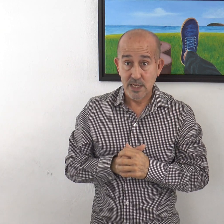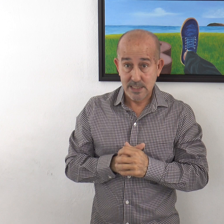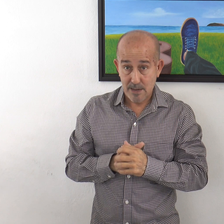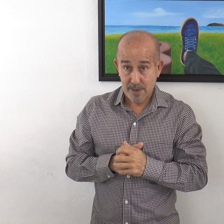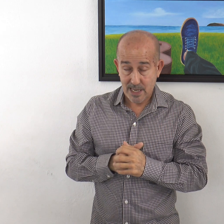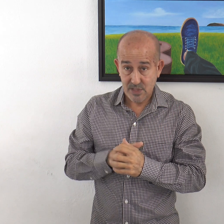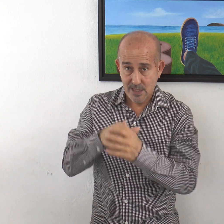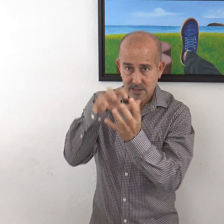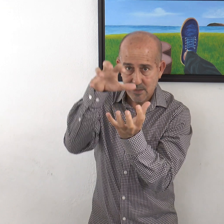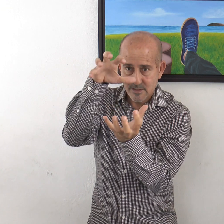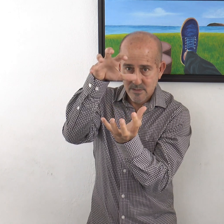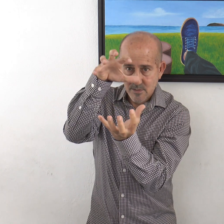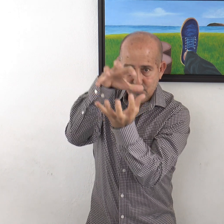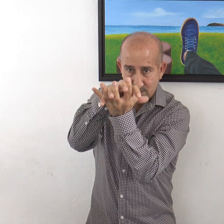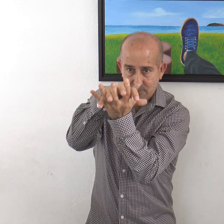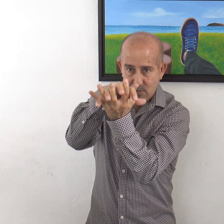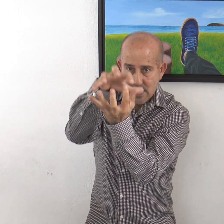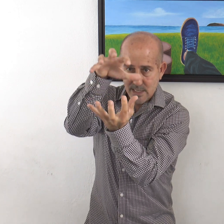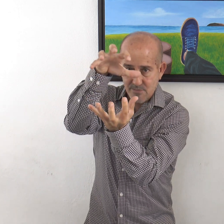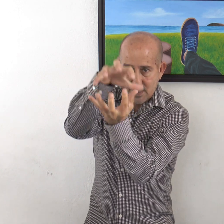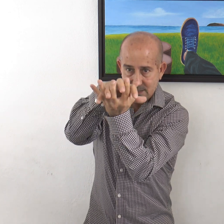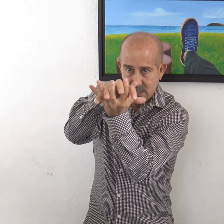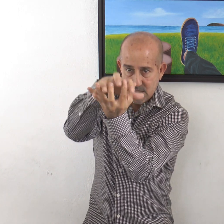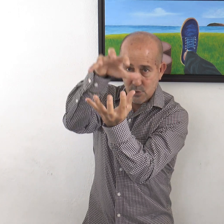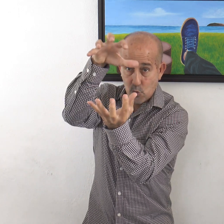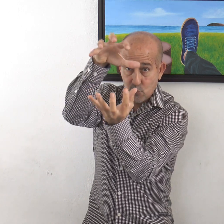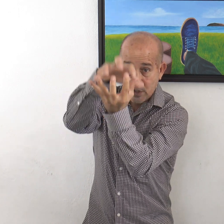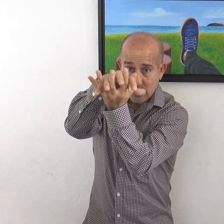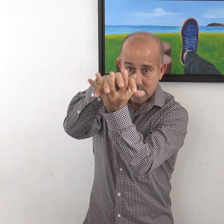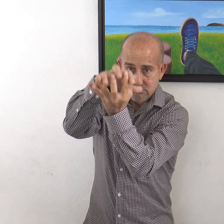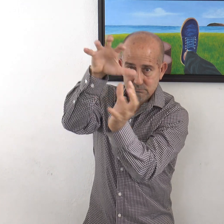utilizar para dientes, por ejemplo, de ahí es que viene la seña de cocodrilo,